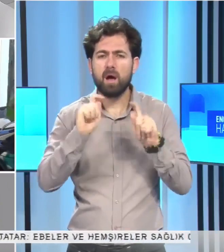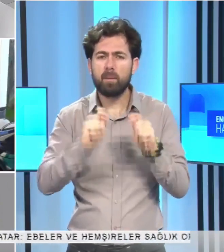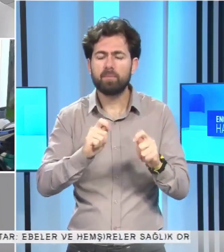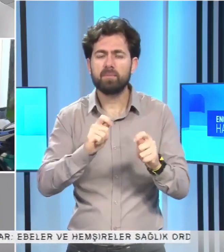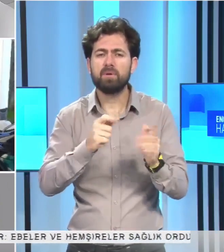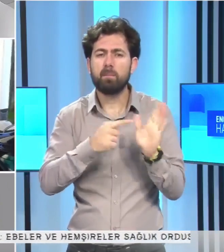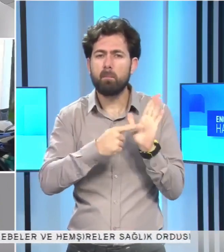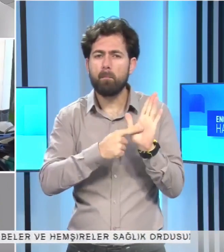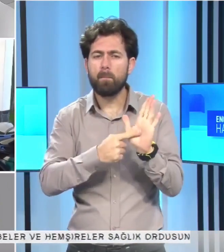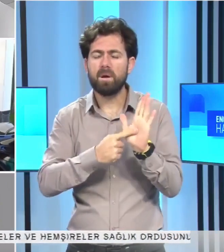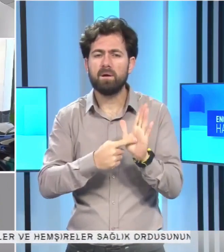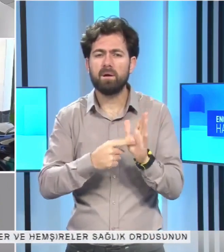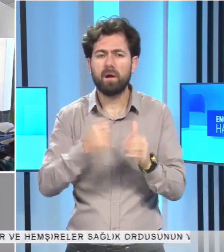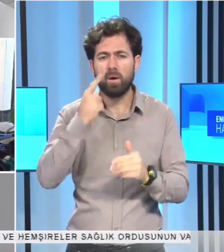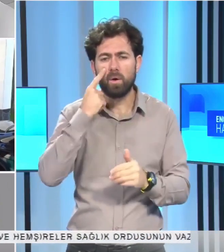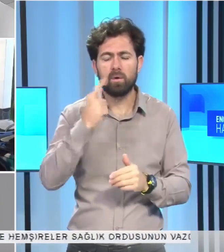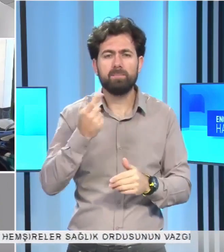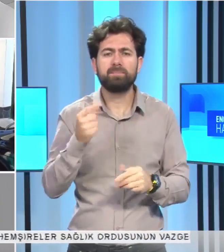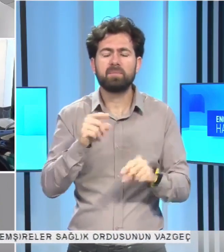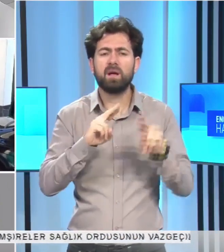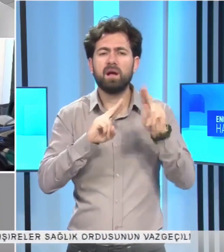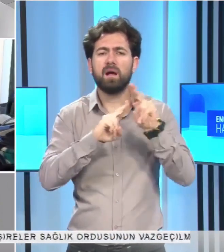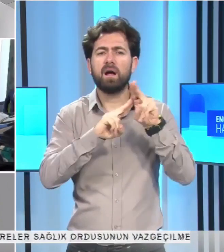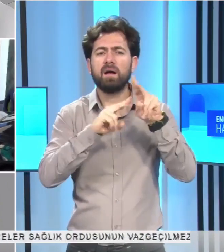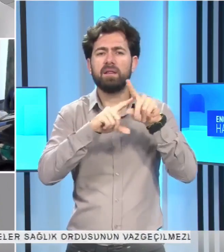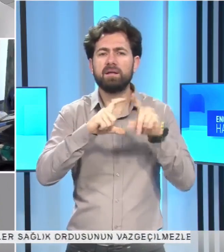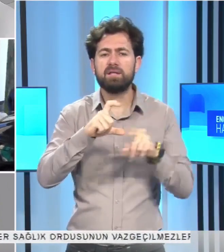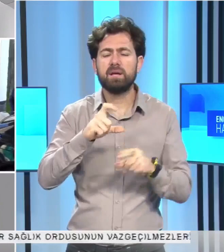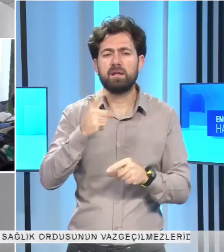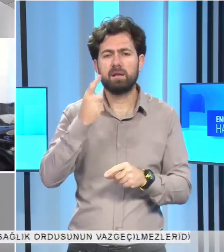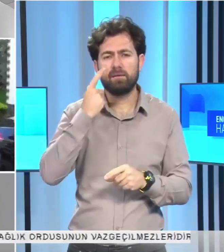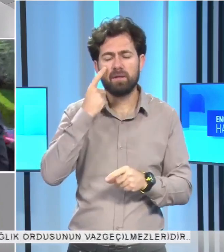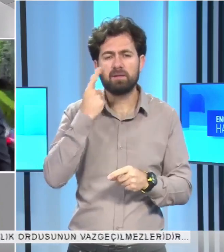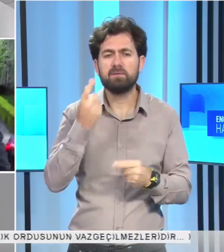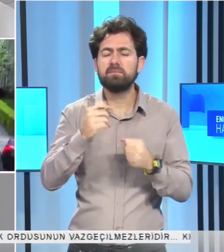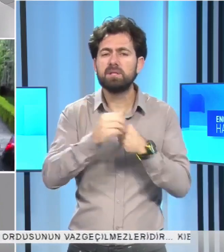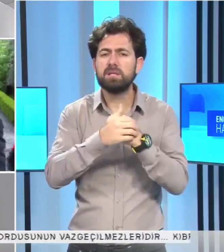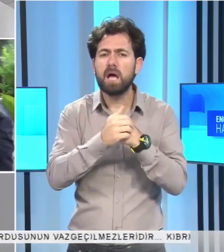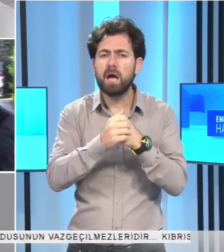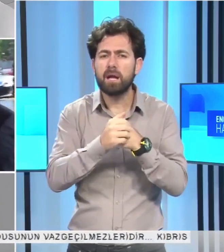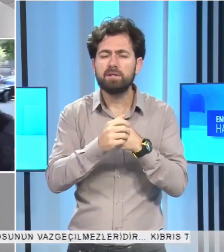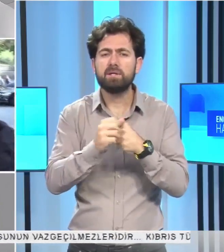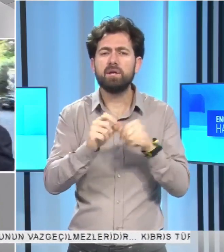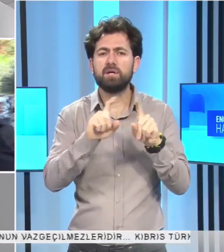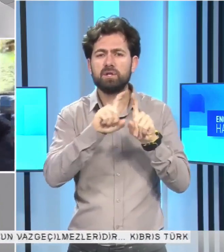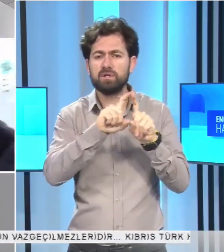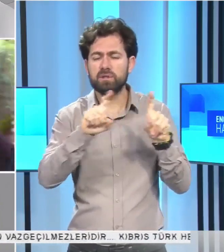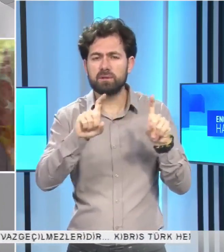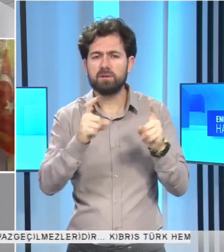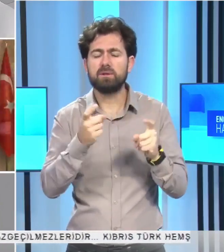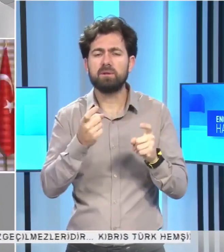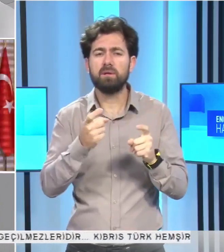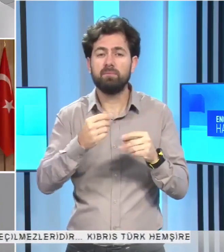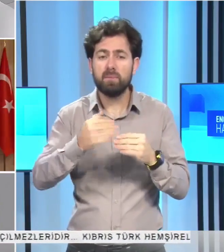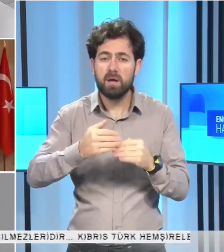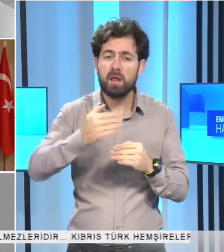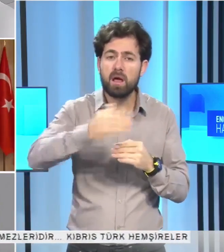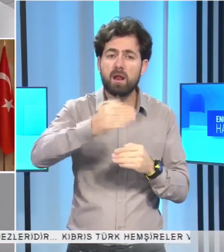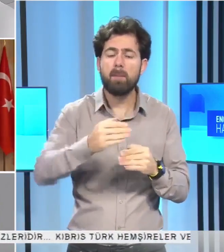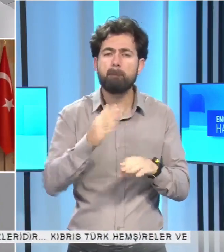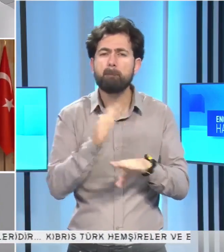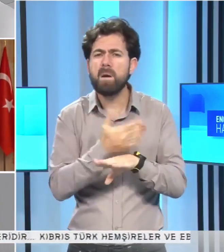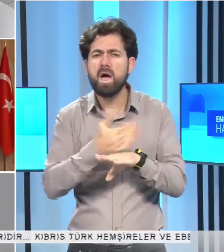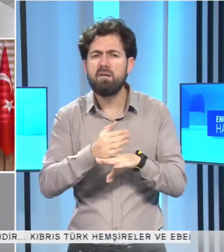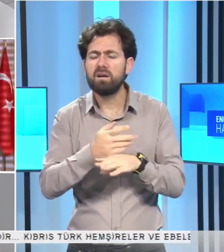koyduğu mutabakat zaptıyla Kuzey Kıbrıs Türk Cumhuriyeti Narenciye sektöründe ileri meyve işleme